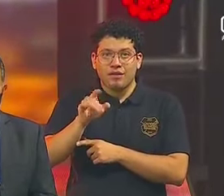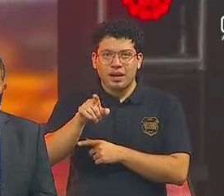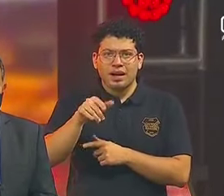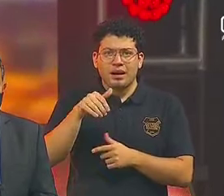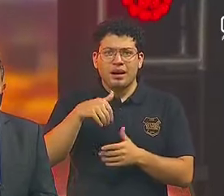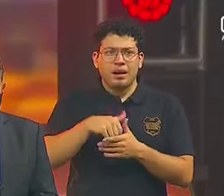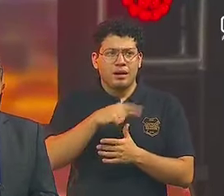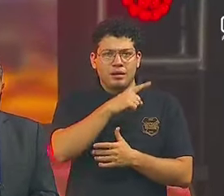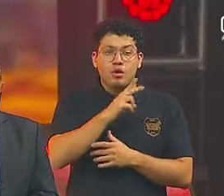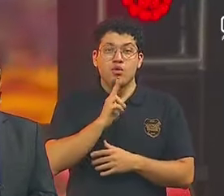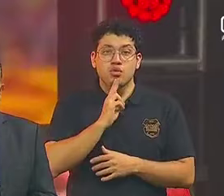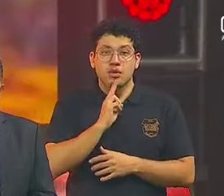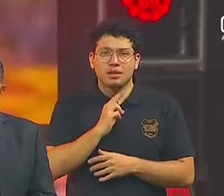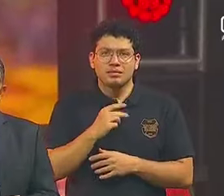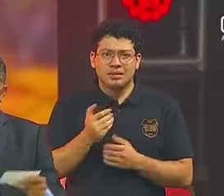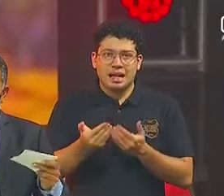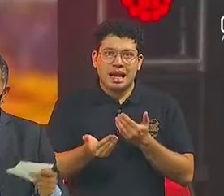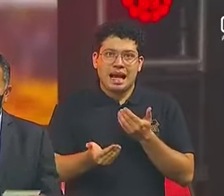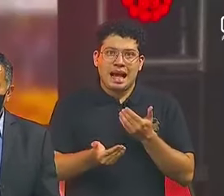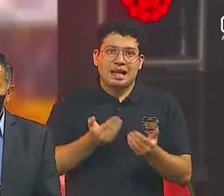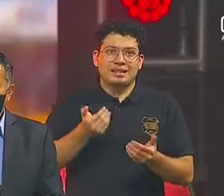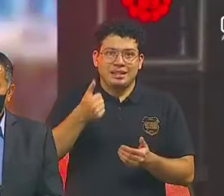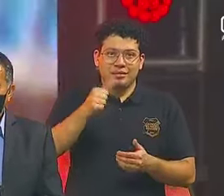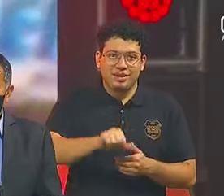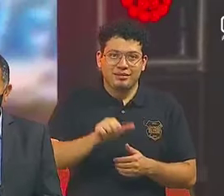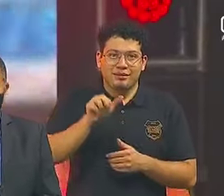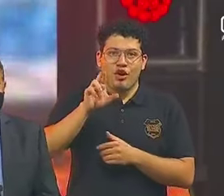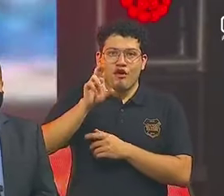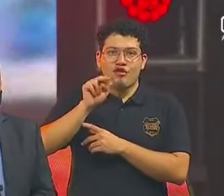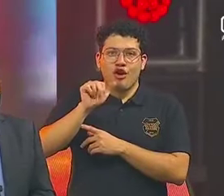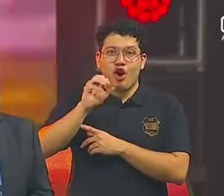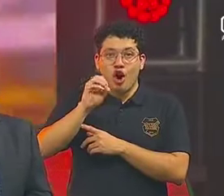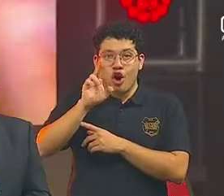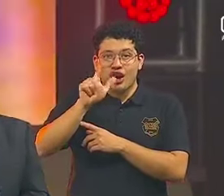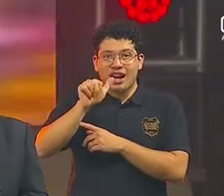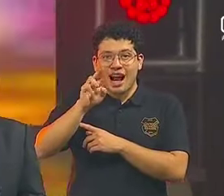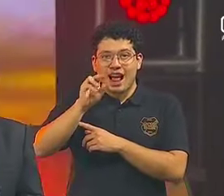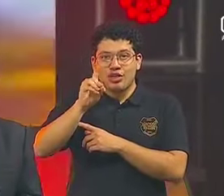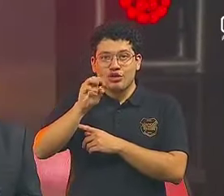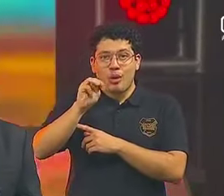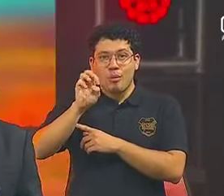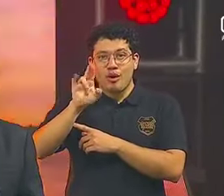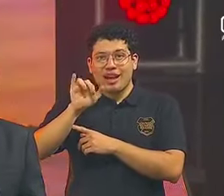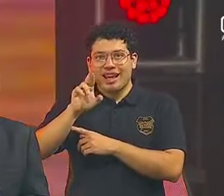en Honduras. Casi perdemos a don Orlando Moreira ahí.